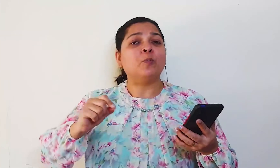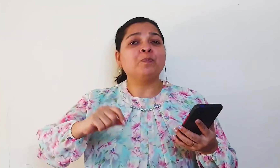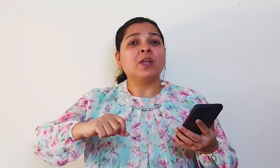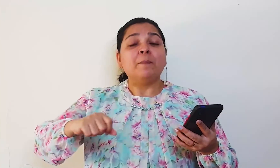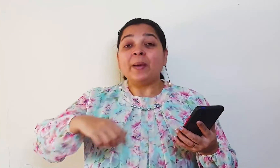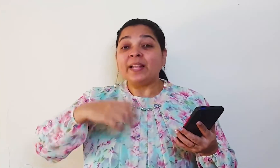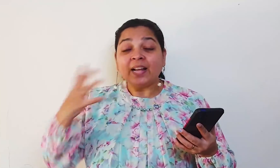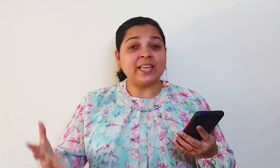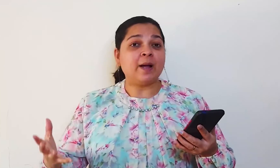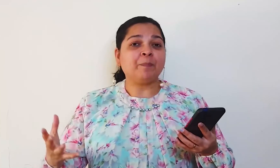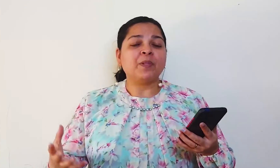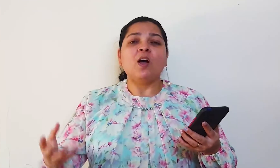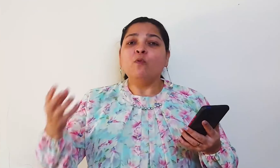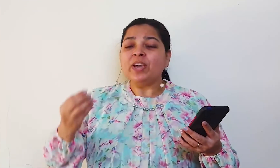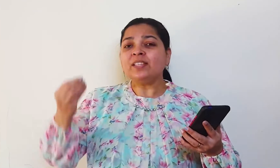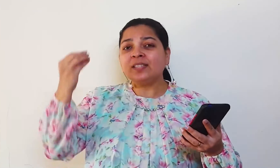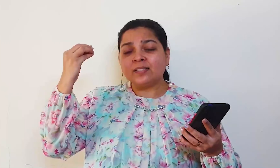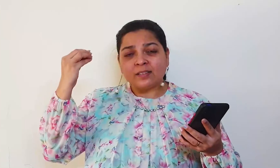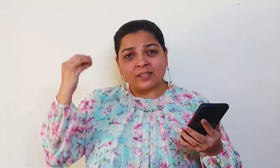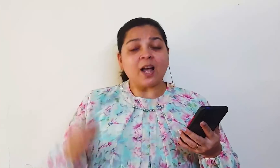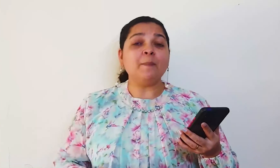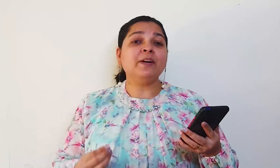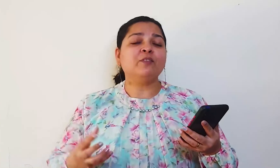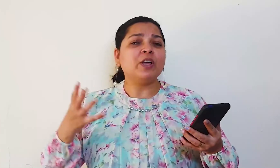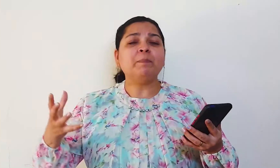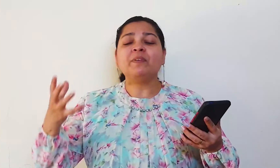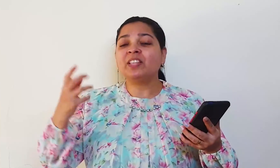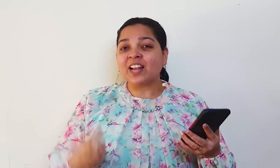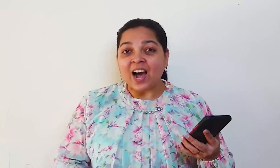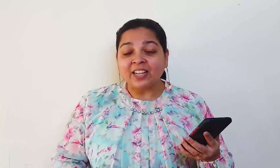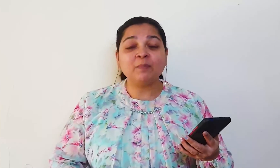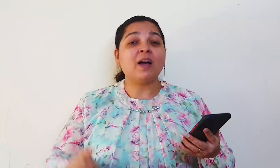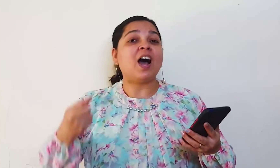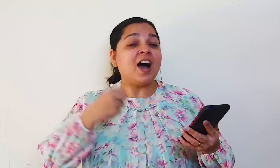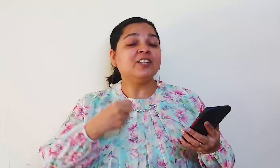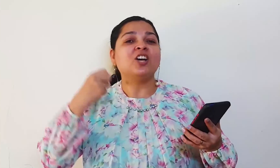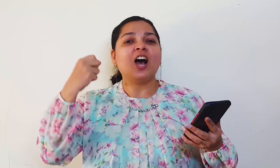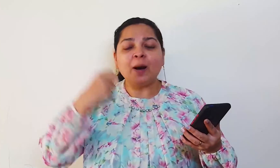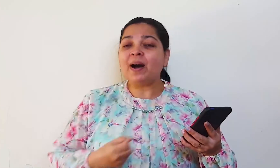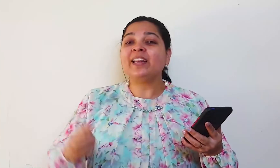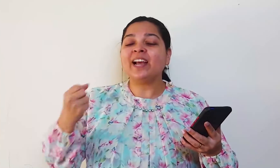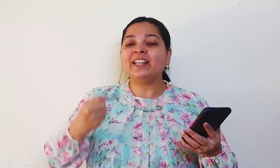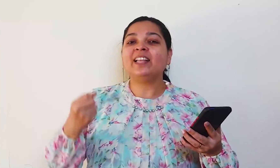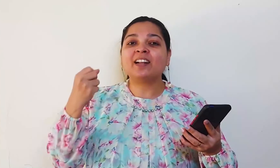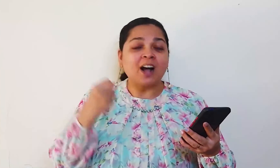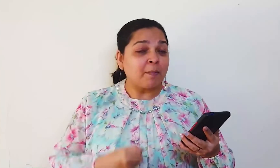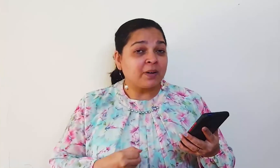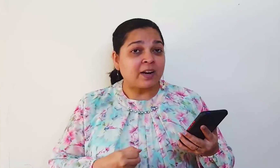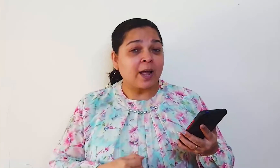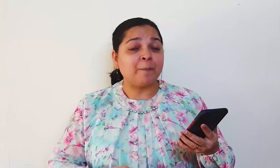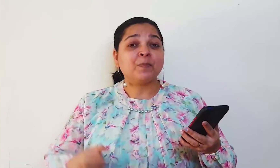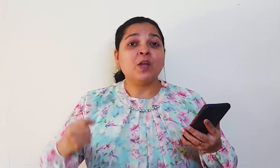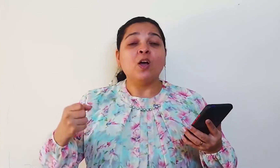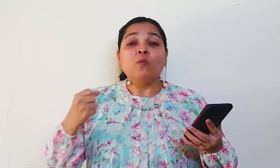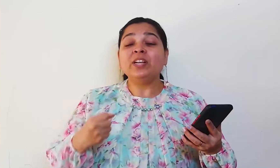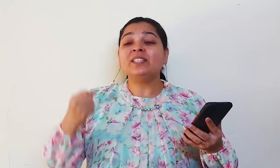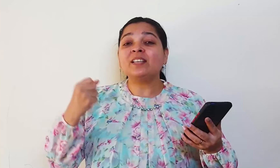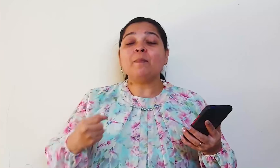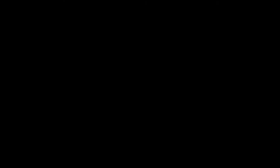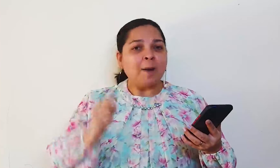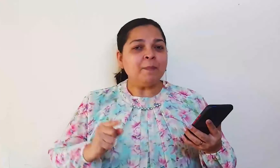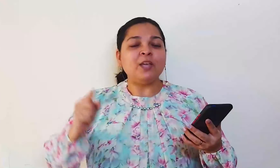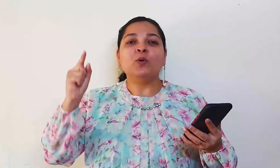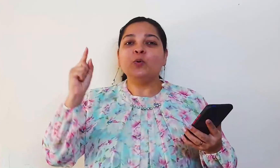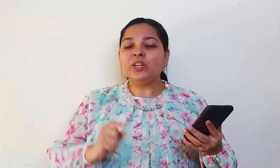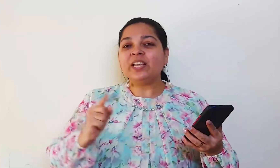र त्योभन्दा बढी पनि हामीले गर्न सक्छौँ। हामीले त्योभन्दा पनि महान काम, महान चमत्कारको कामहरू गर्न सक्छौँ